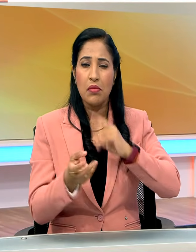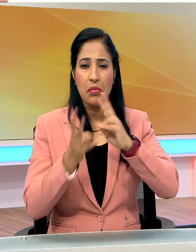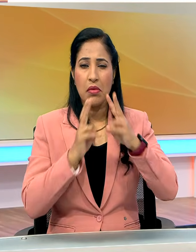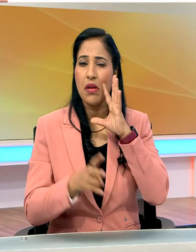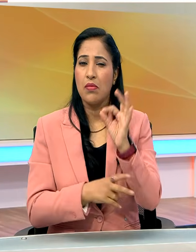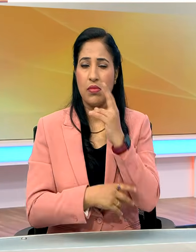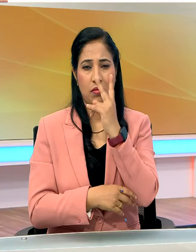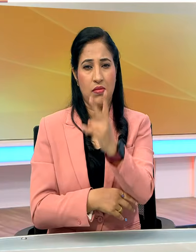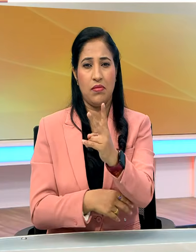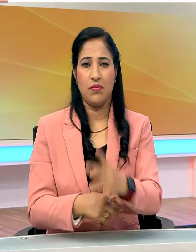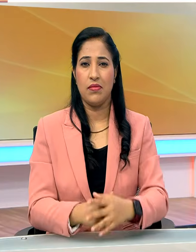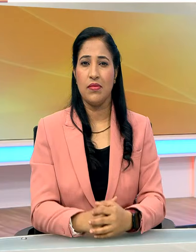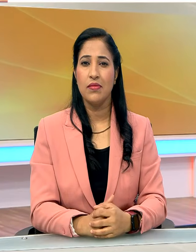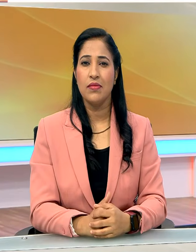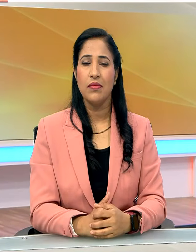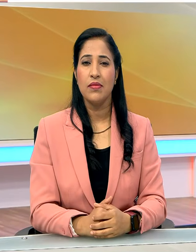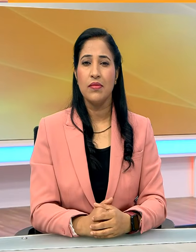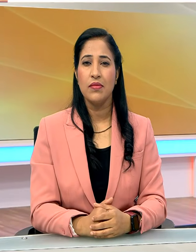रिपोर्ट।